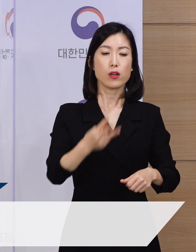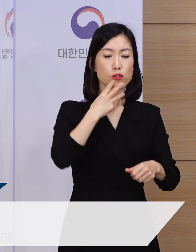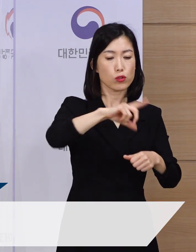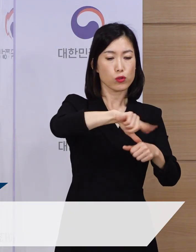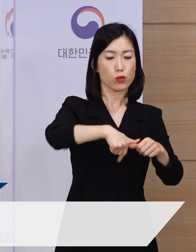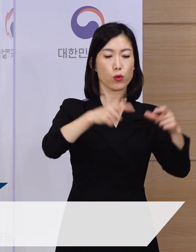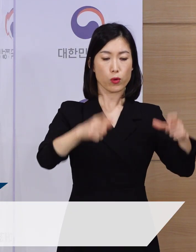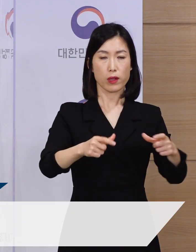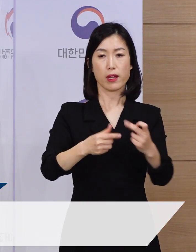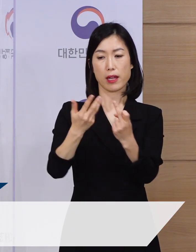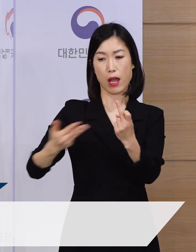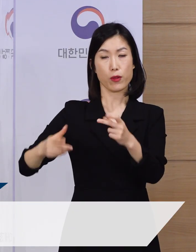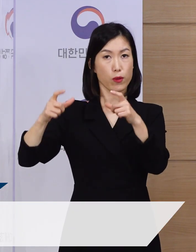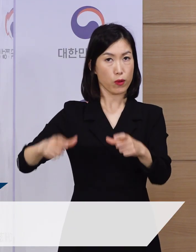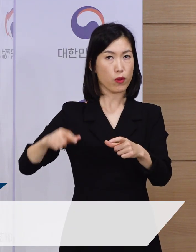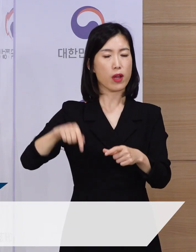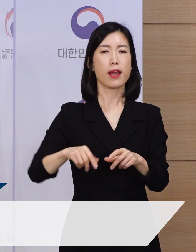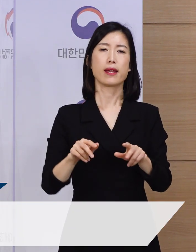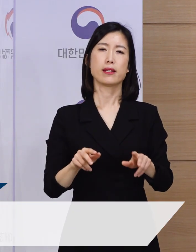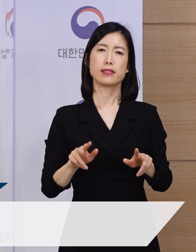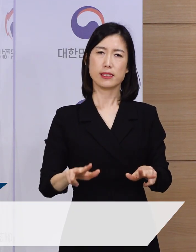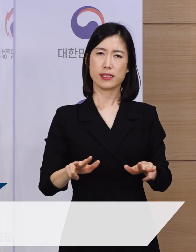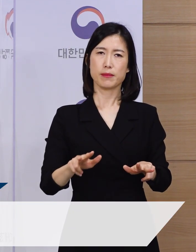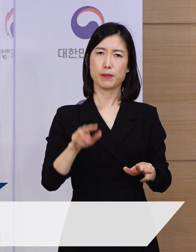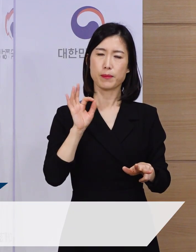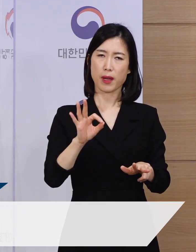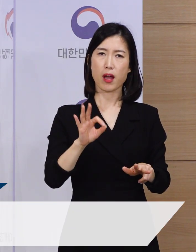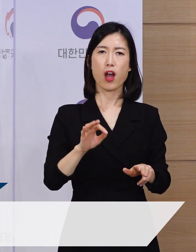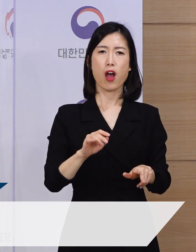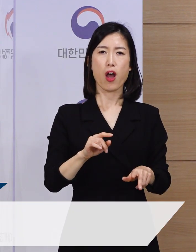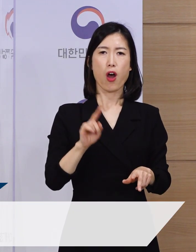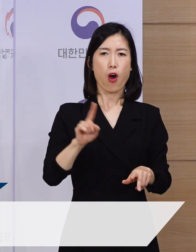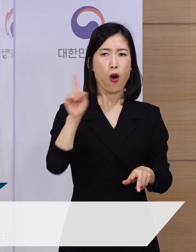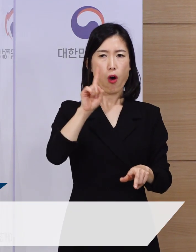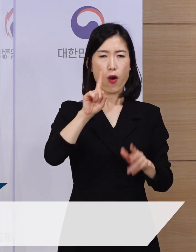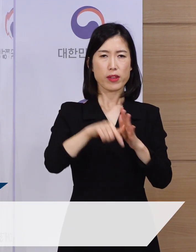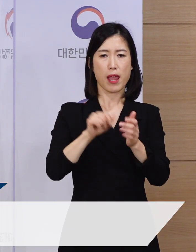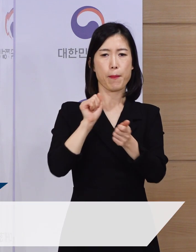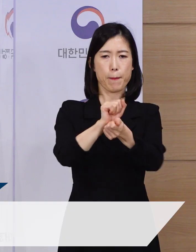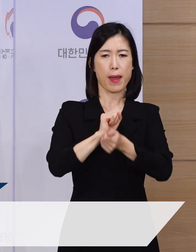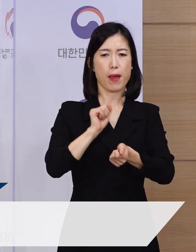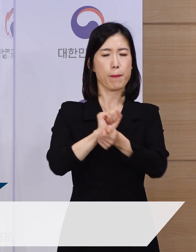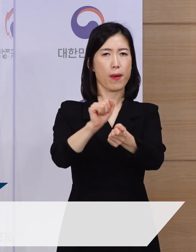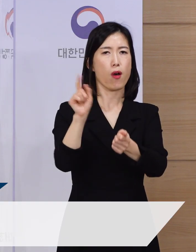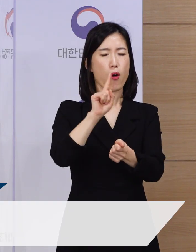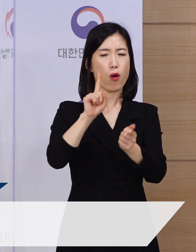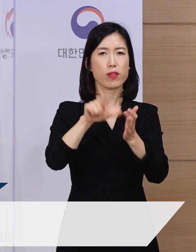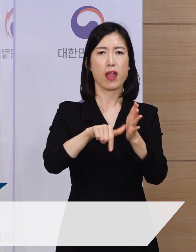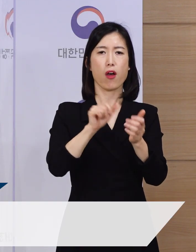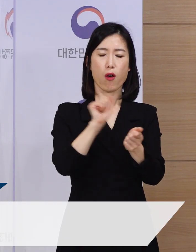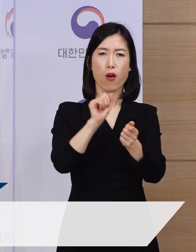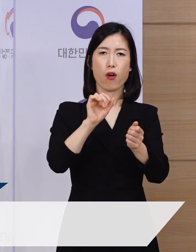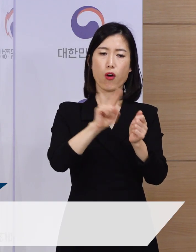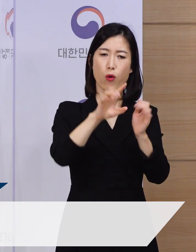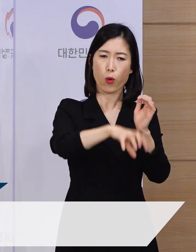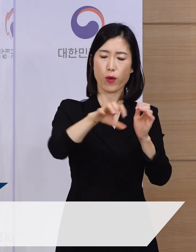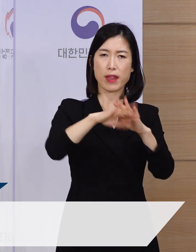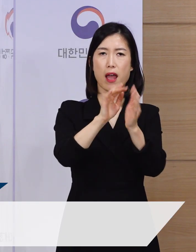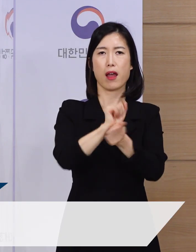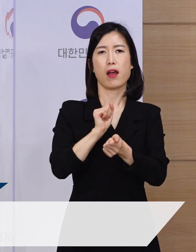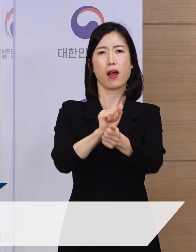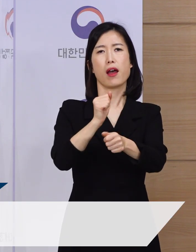수도권과 강원도의 경우 지금은 언제 어디서든 코로나19에 감염될 수 있습니다. 마스크